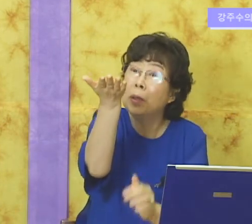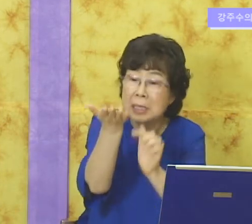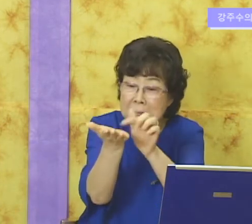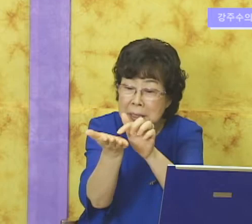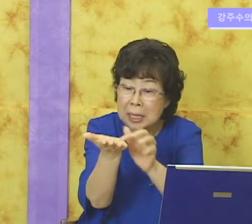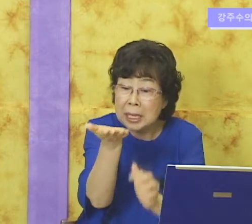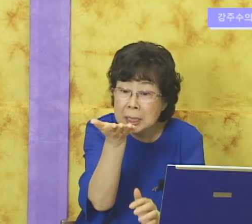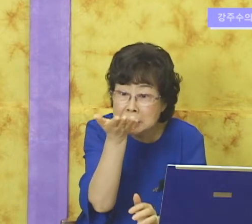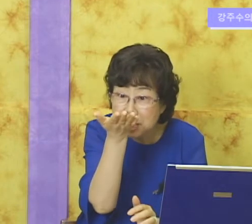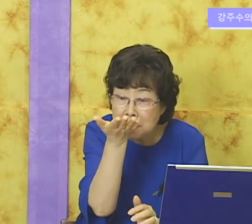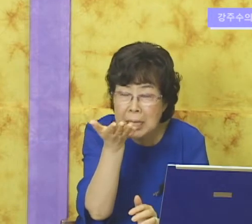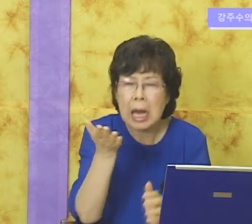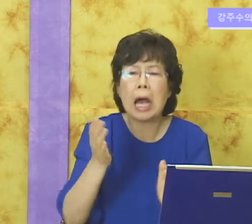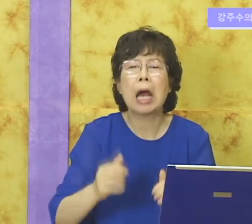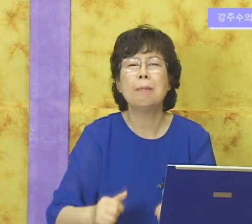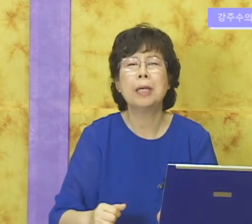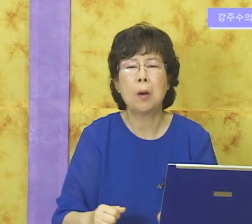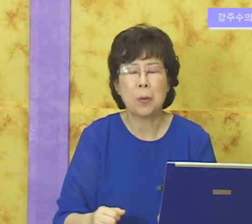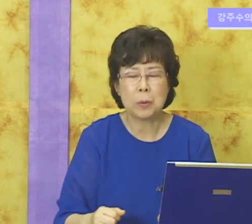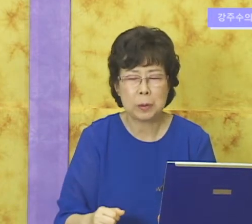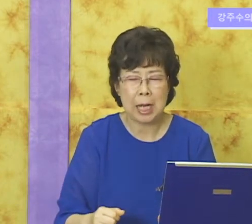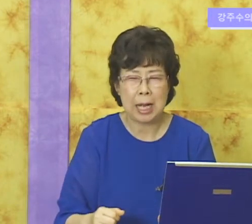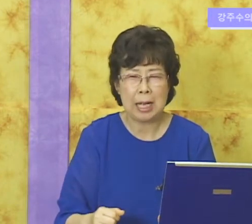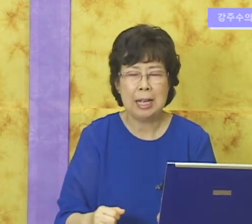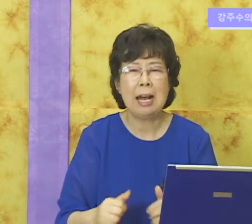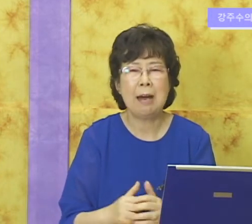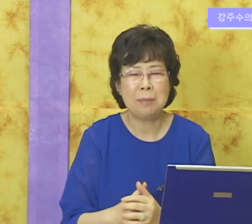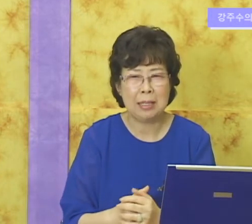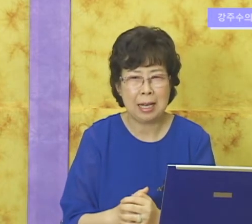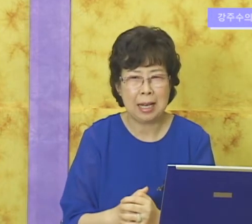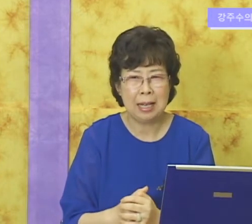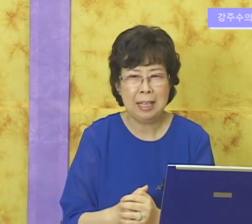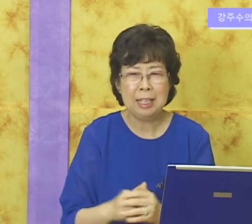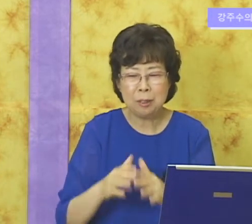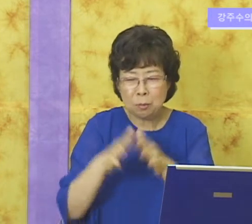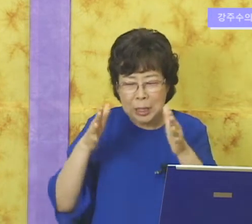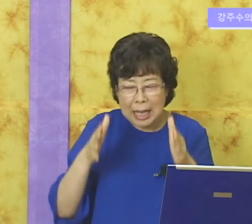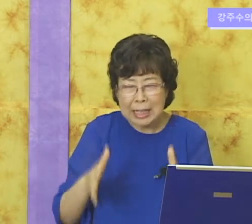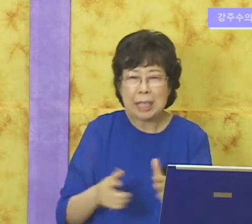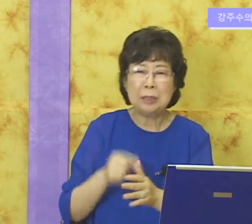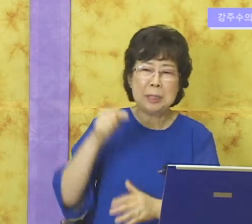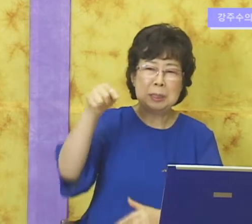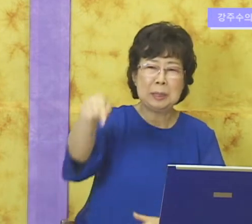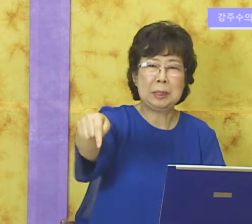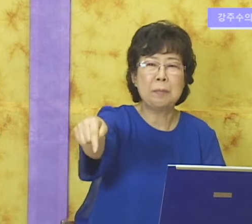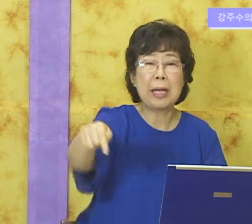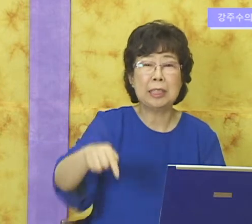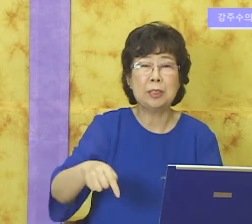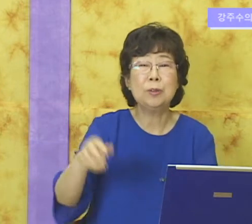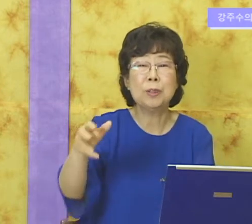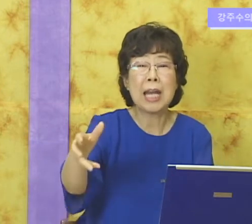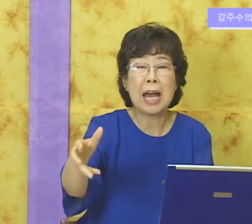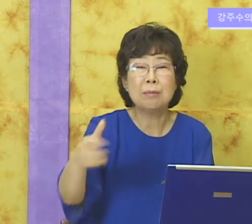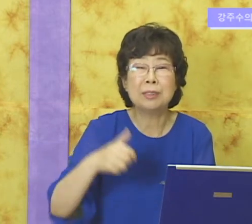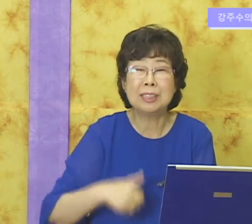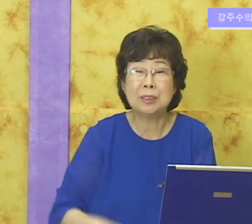거를 이렇게 쳐다봐야 아 비가 오는구나 압니다. 그리고 문이 다 닫혀져 있어서 저 밖에서 누구야 부르는